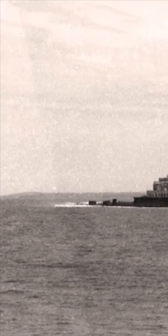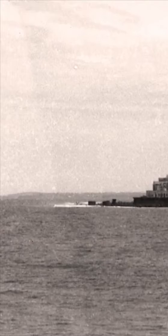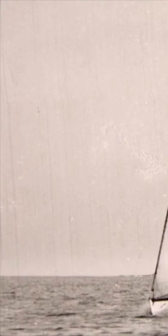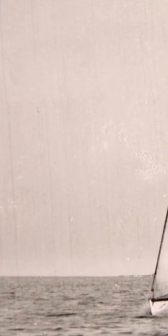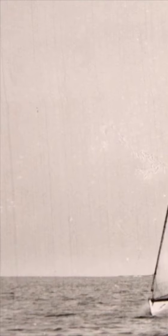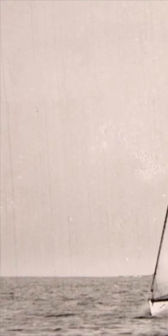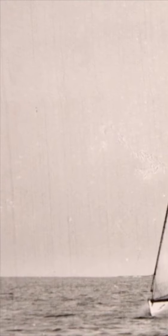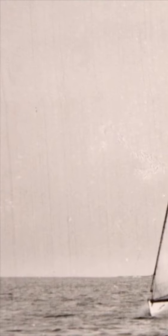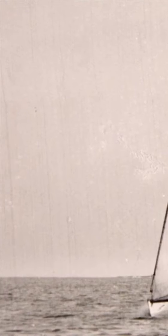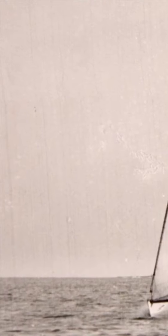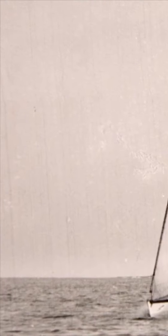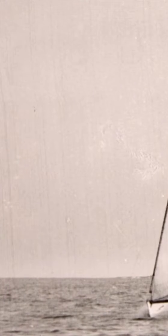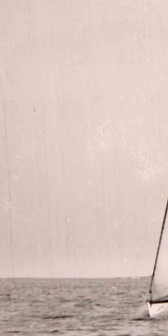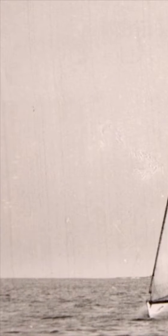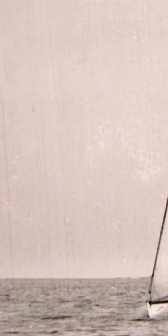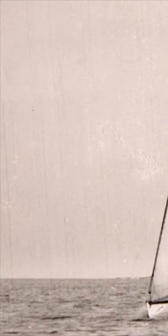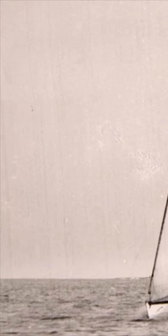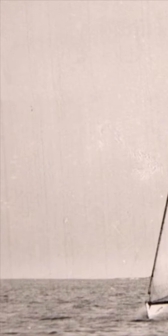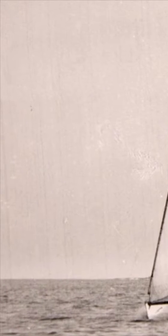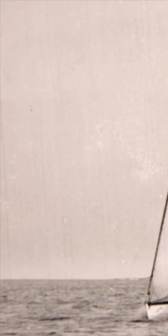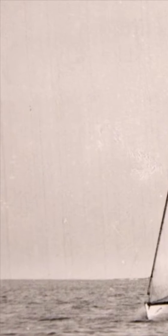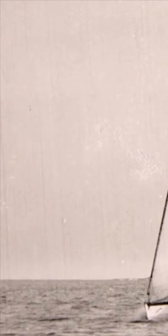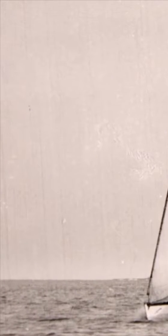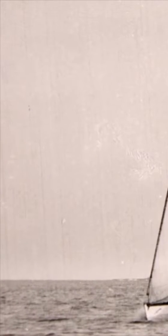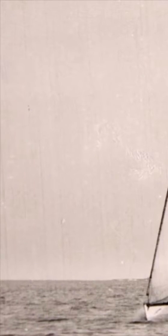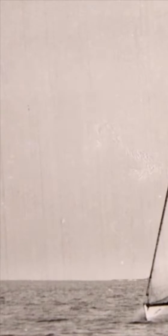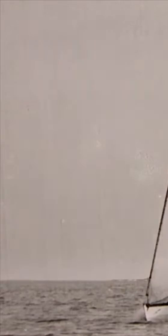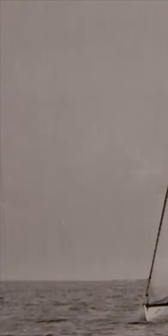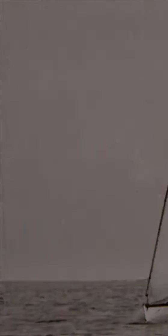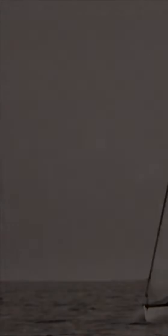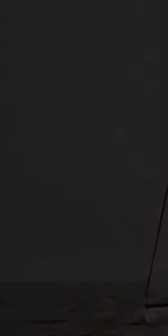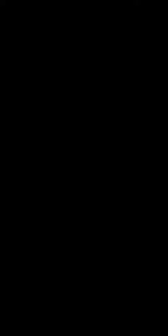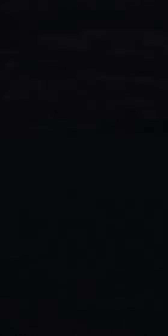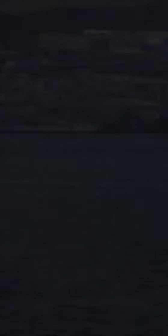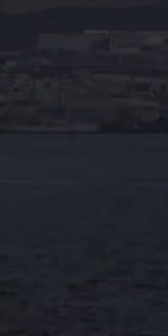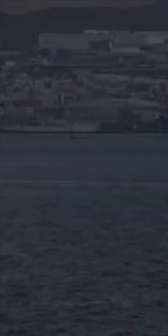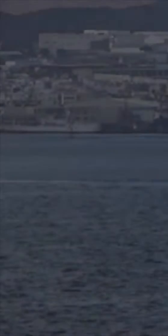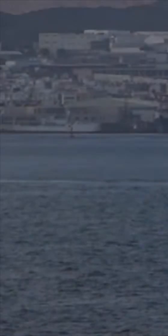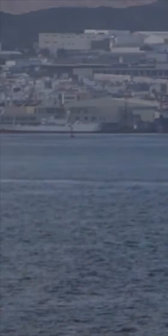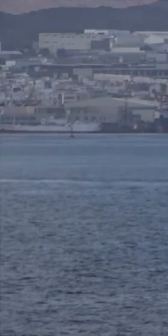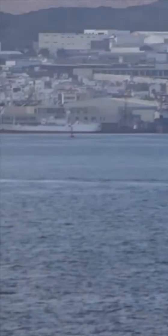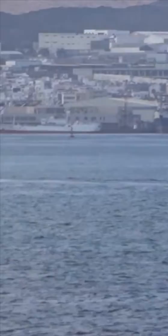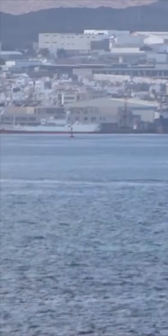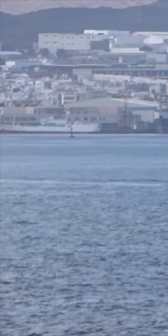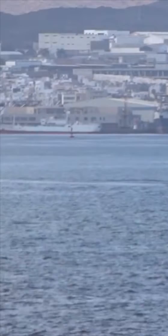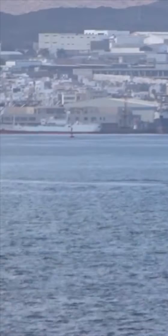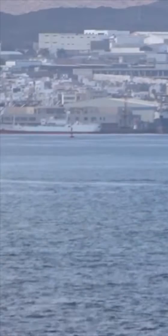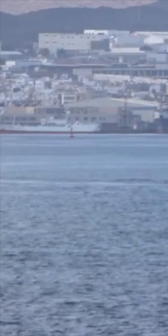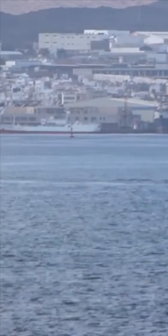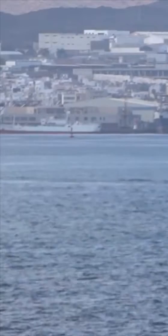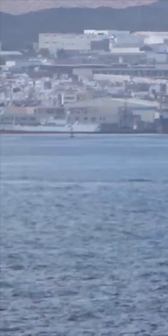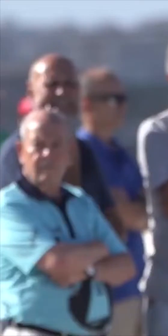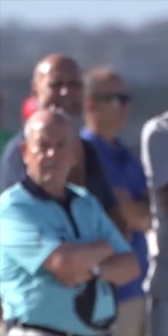siglo XIX, la imagen de estas embarcaciones forma parte del imaginario colectivo. El alisio, siempre fiel, de